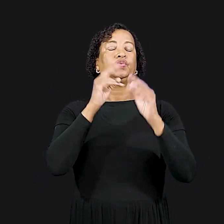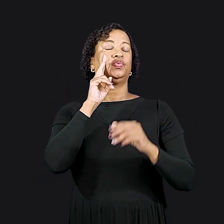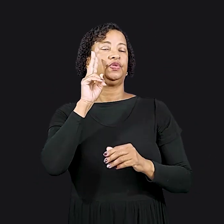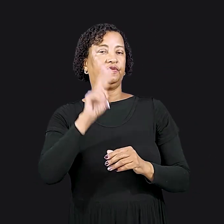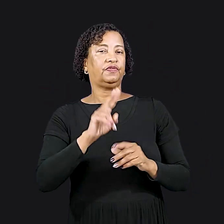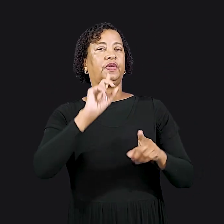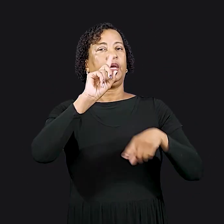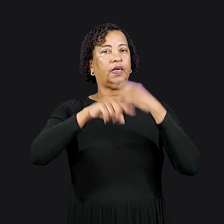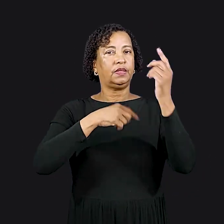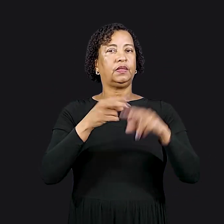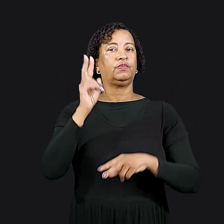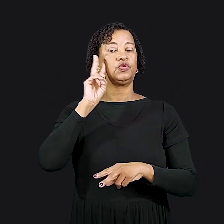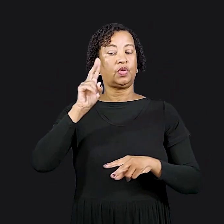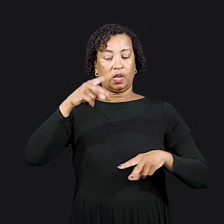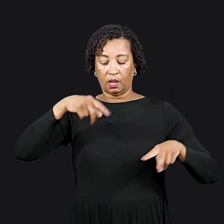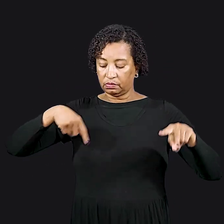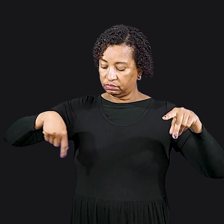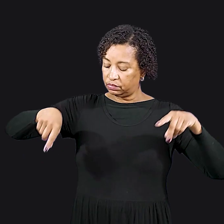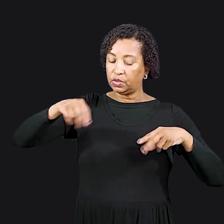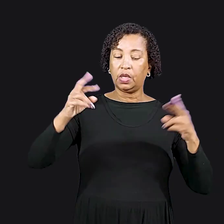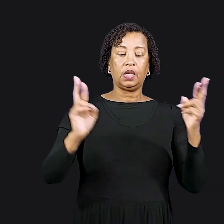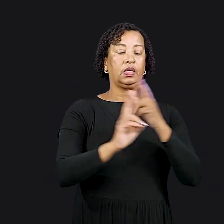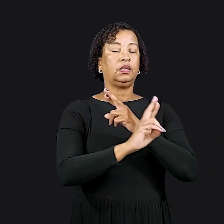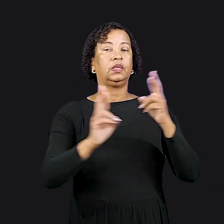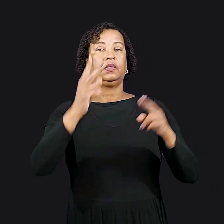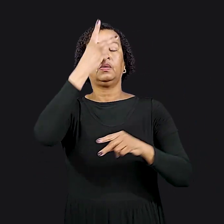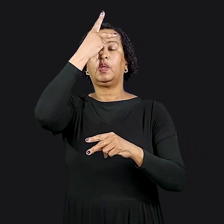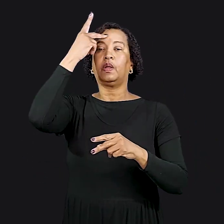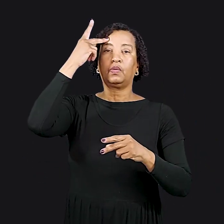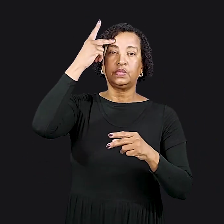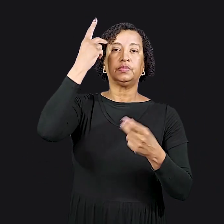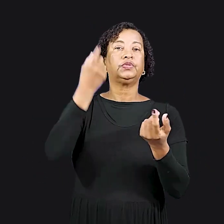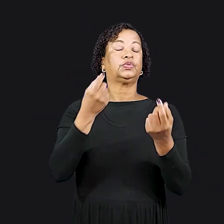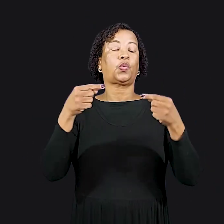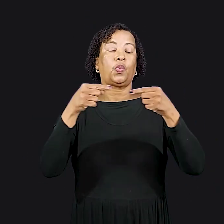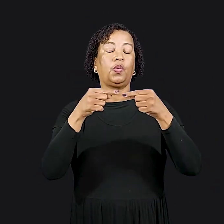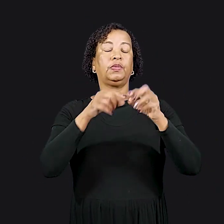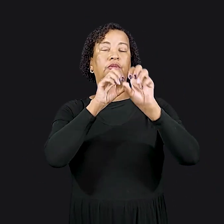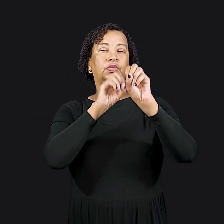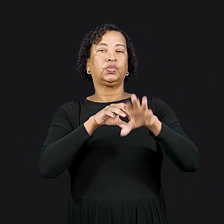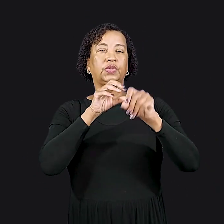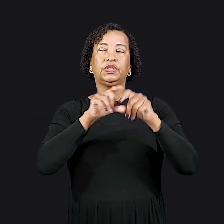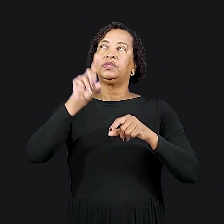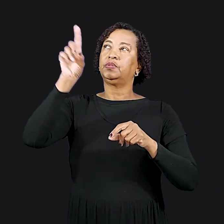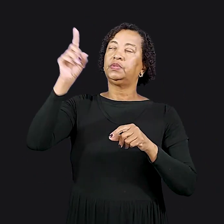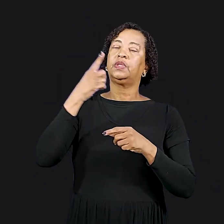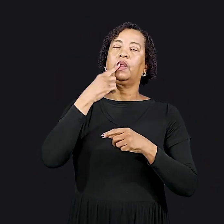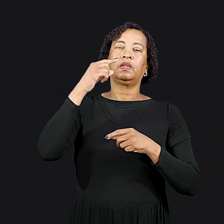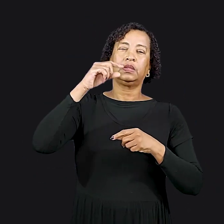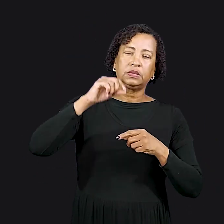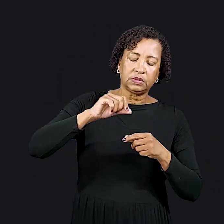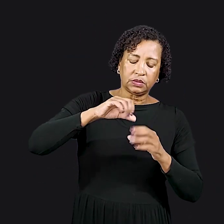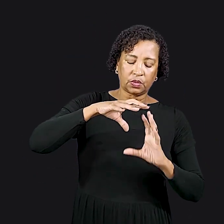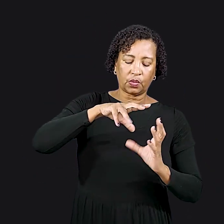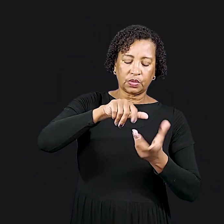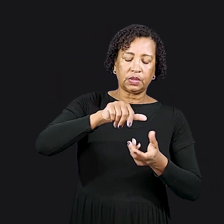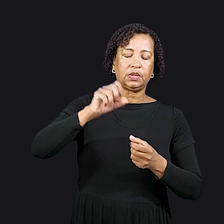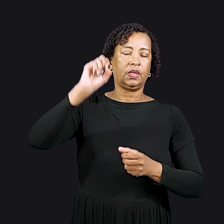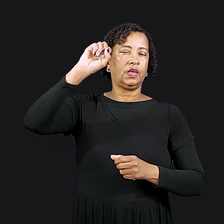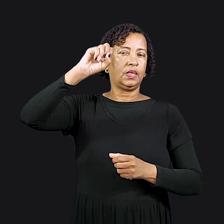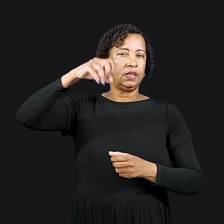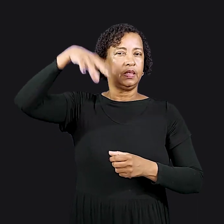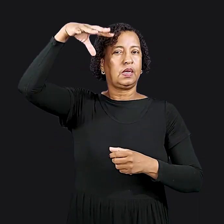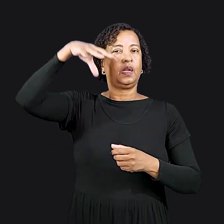vê. Depois você deve olhar ao seu redor e se relacionar com as pessoas conforme o ensino de Deus, sendo o sal da terra e a luz do